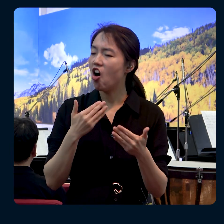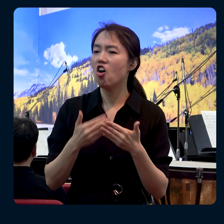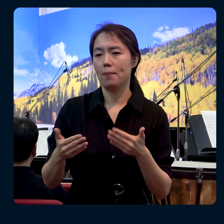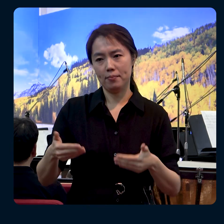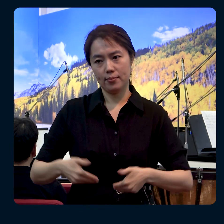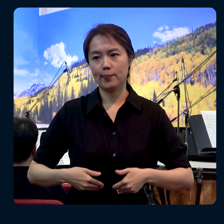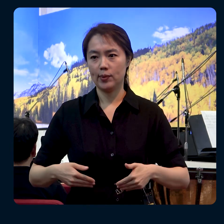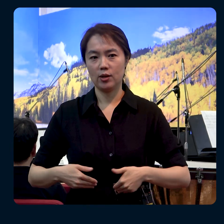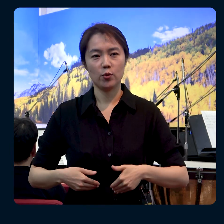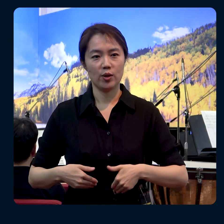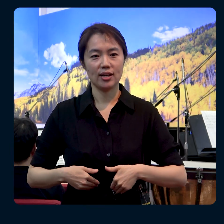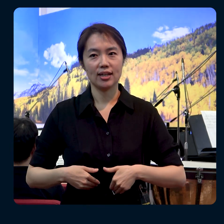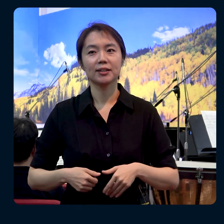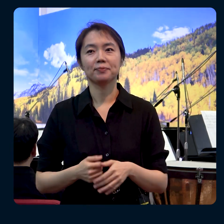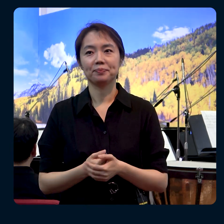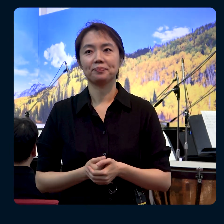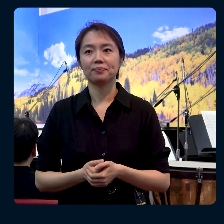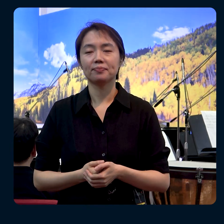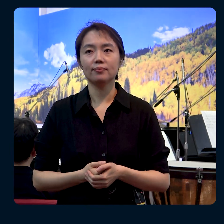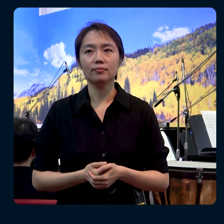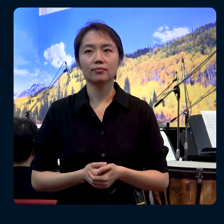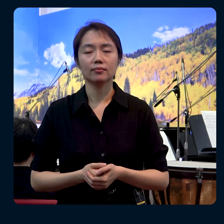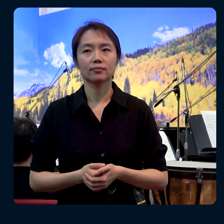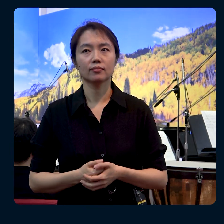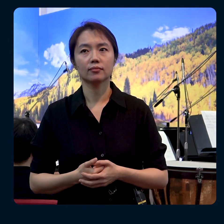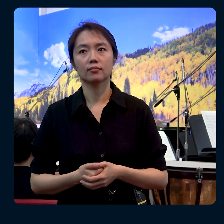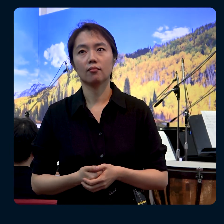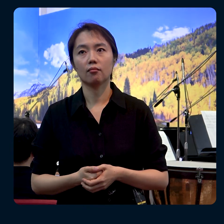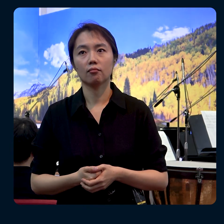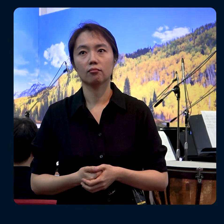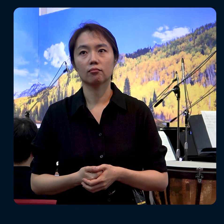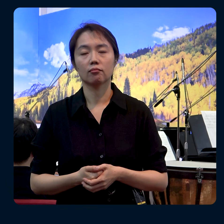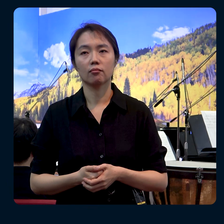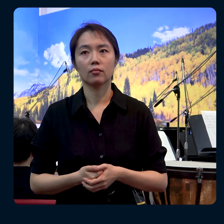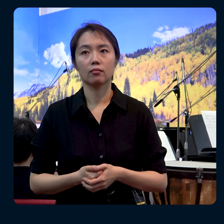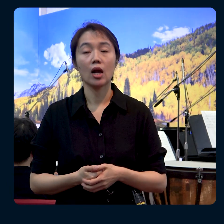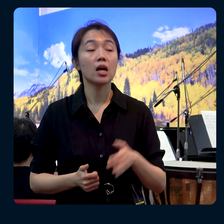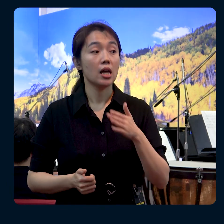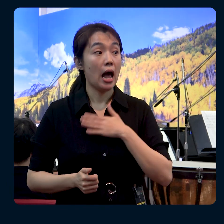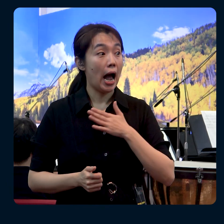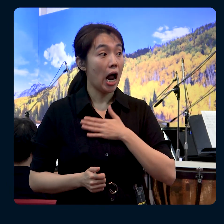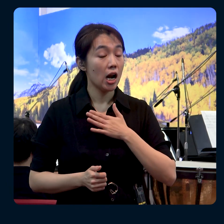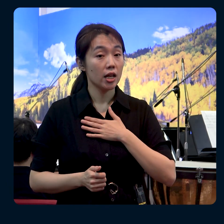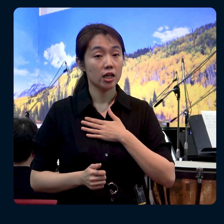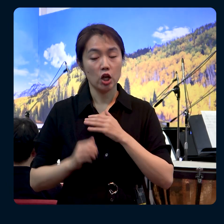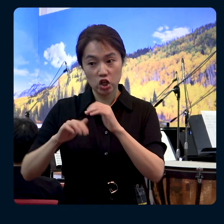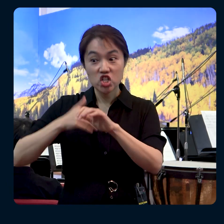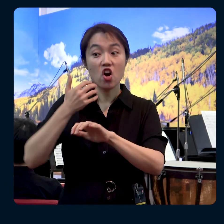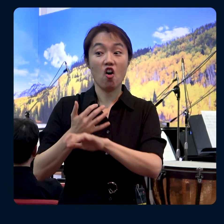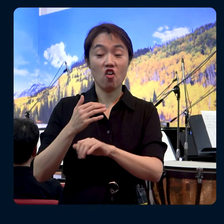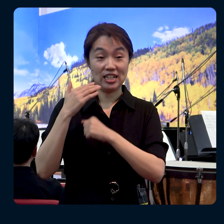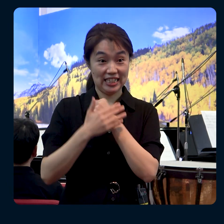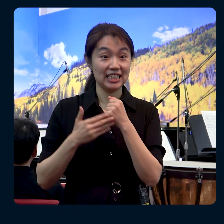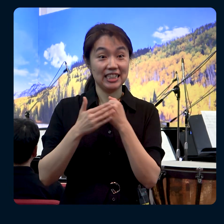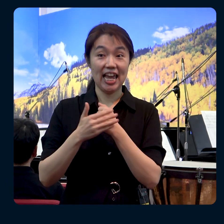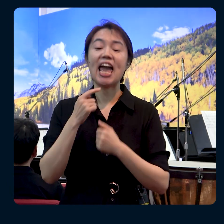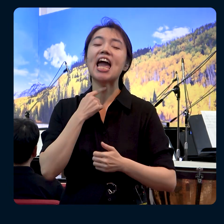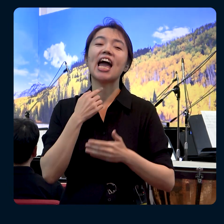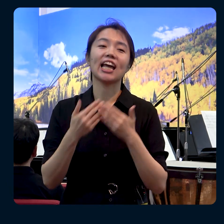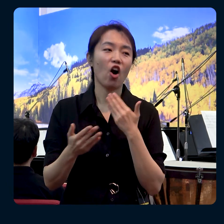우리가 다시 기억하고 붙들고 나가야 한다. 이 역전하신 은혜에 대해서 저도 참 많은 간증이